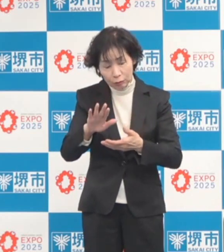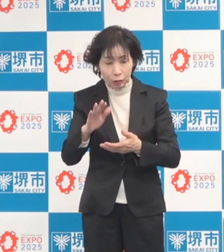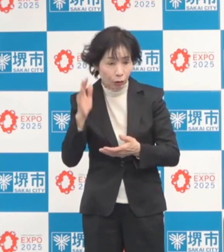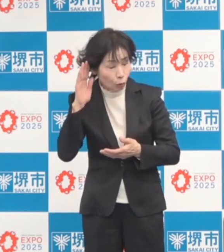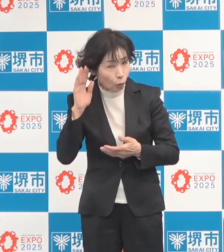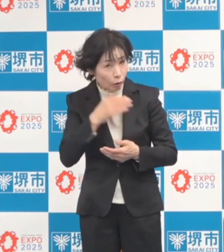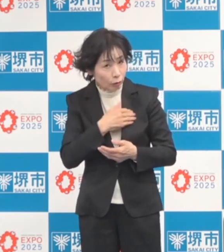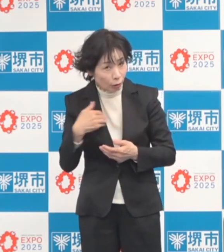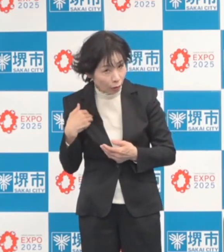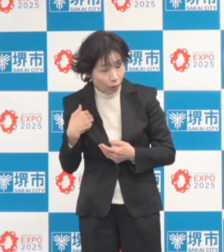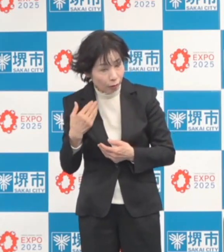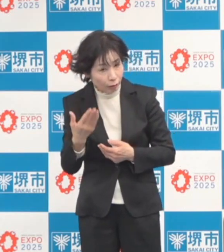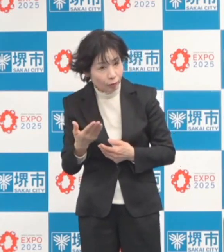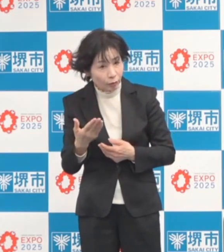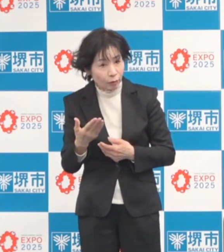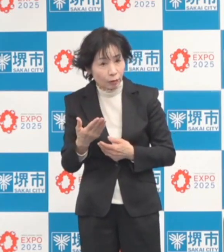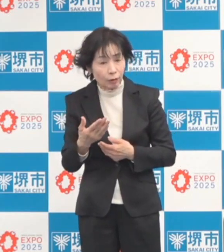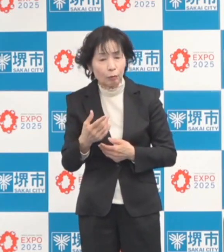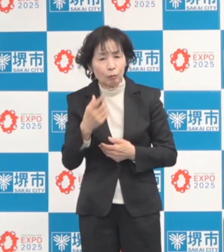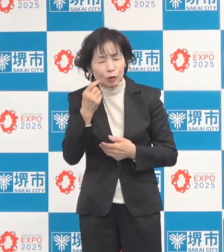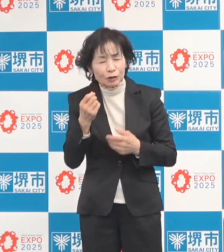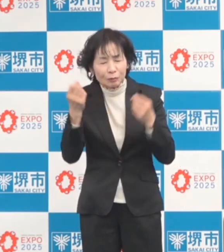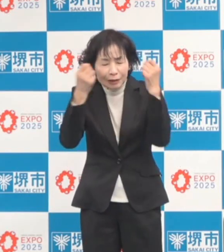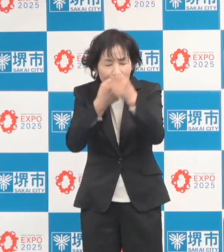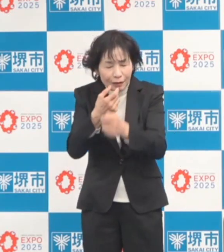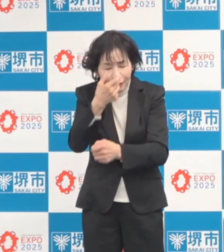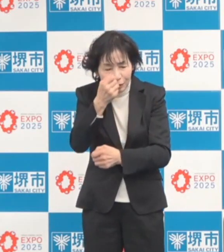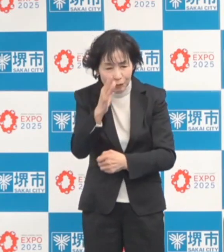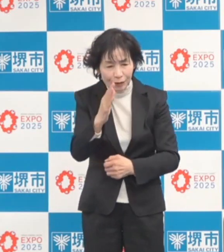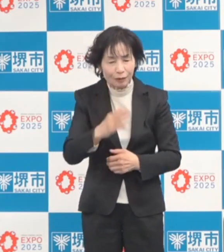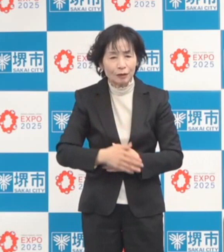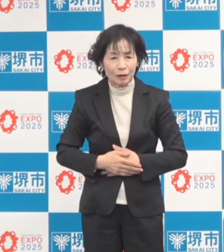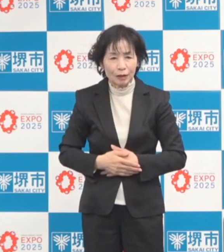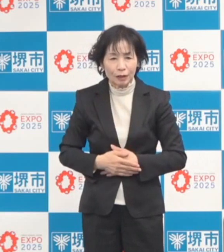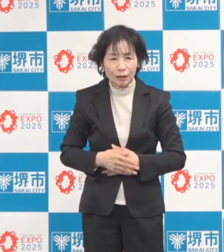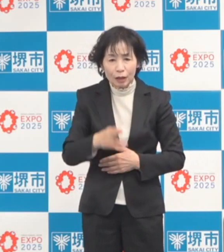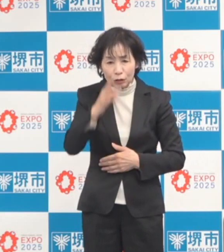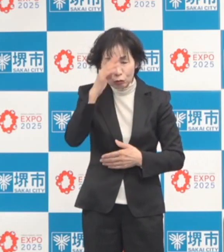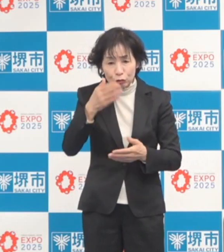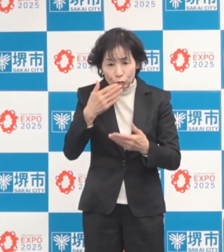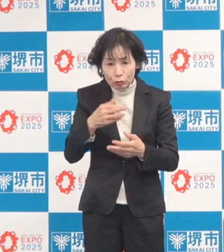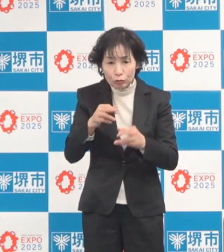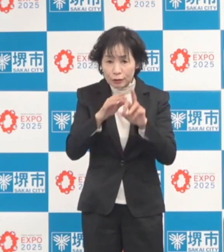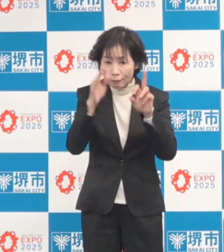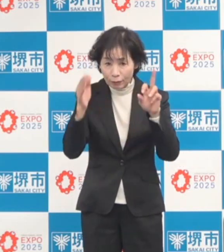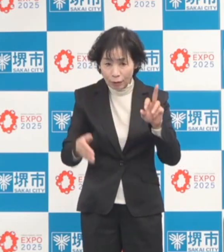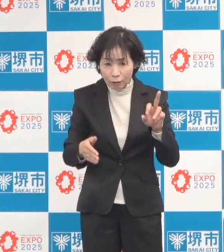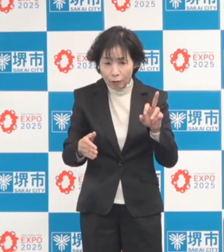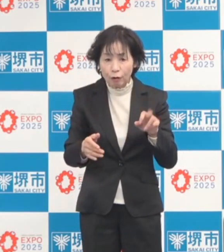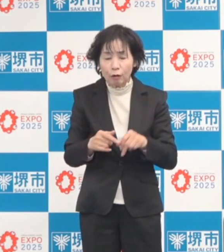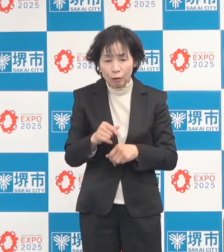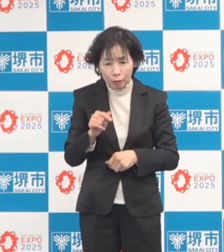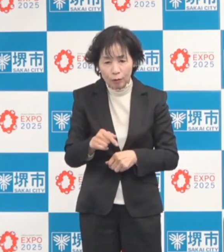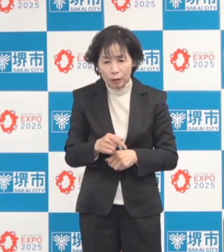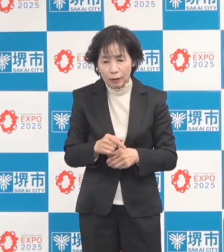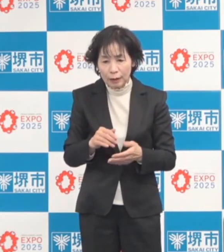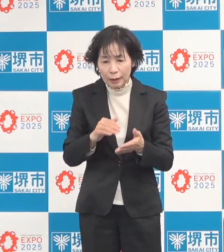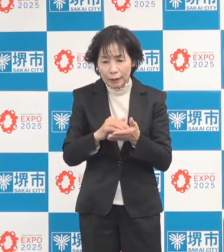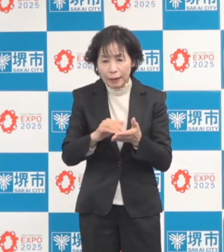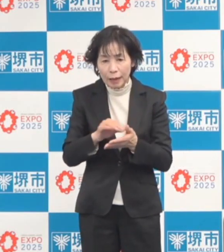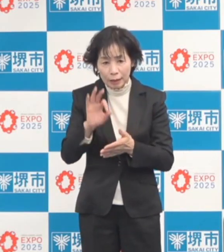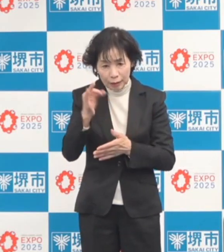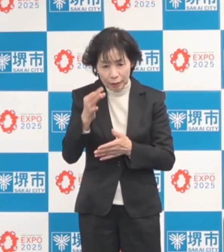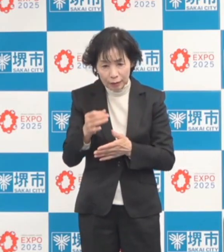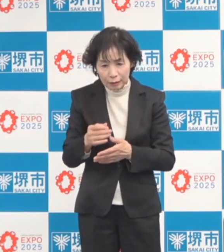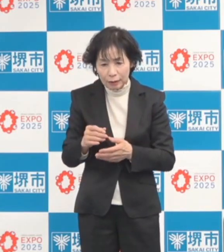、もし違ってたらご指摘いただきたいんですけど、給食センター投資的経費なんて市債発行